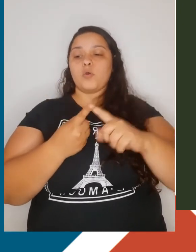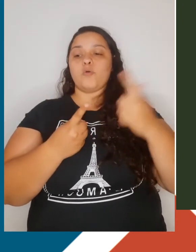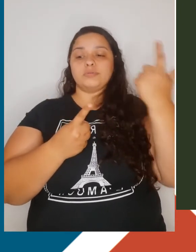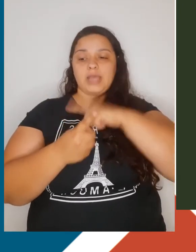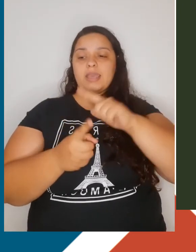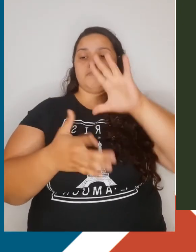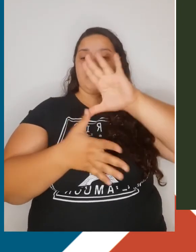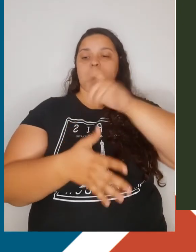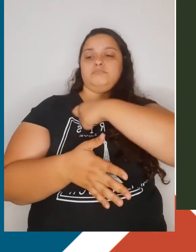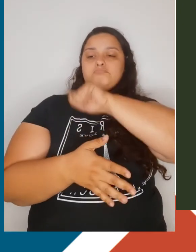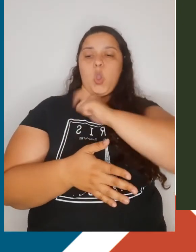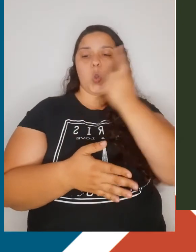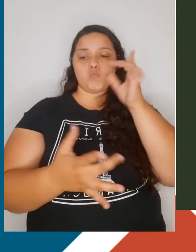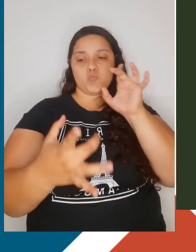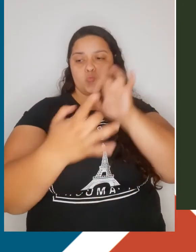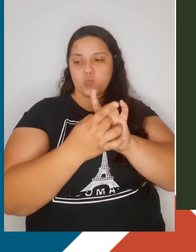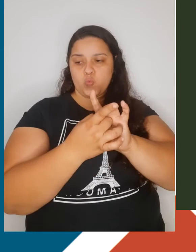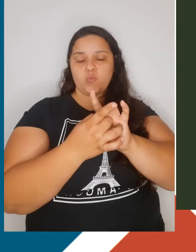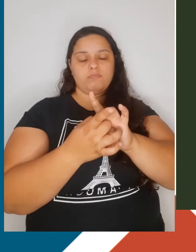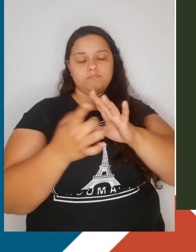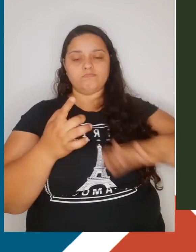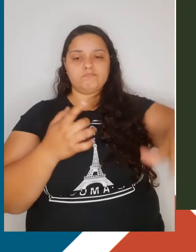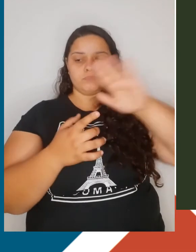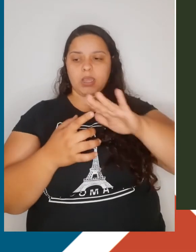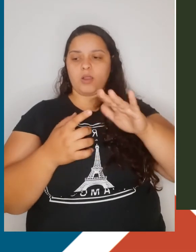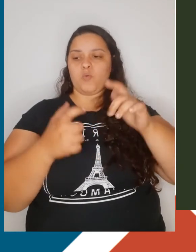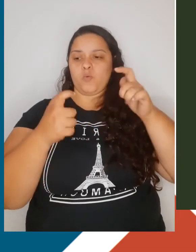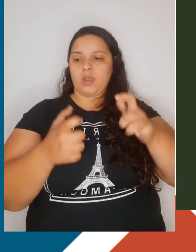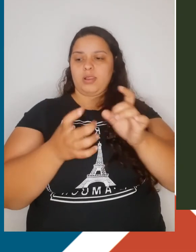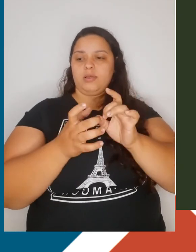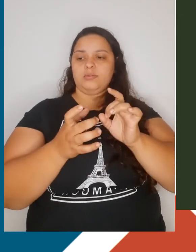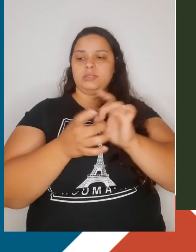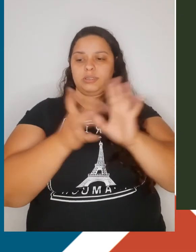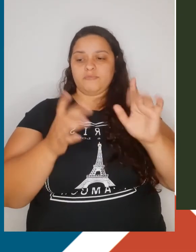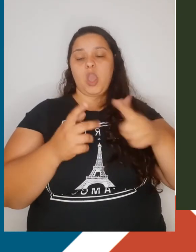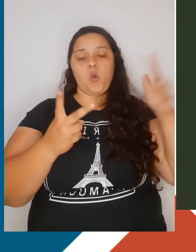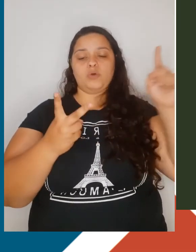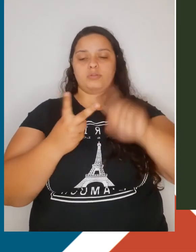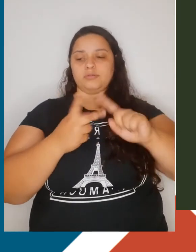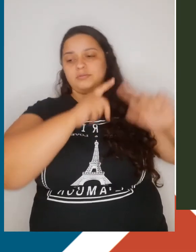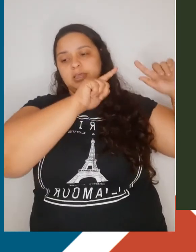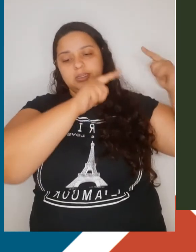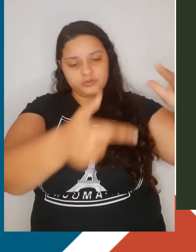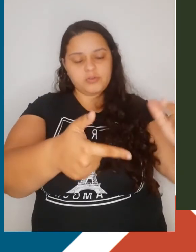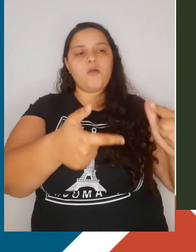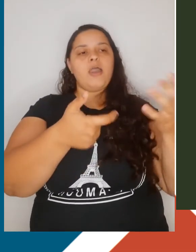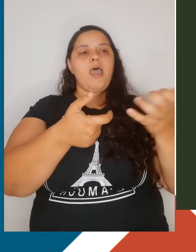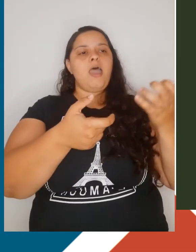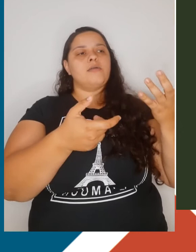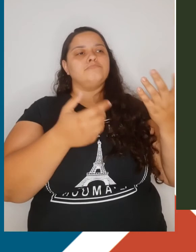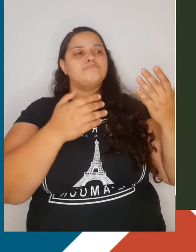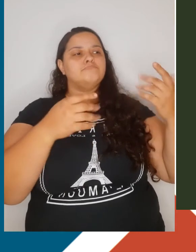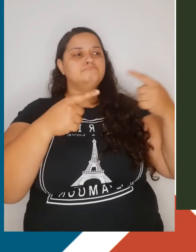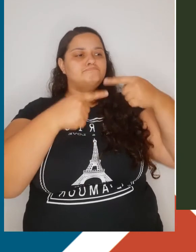utópica, que concebe a América Espanhola como um todo unitário, a Assembleia de Nações Livres. Outra, tradicional, que